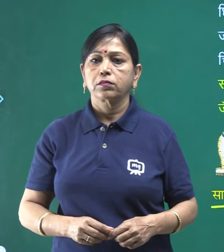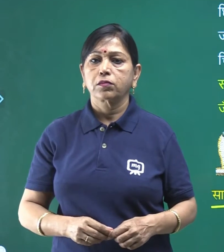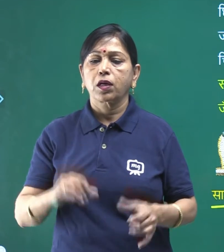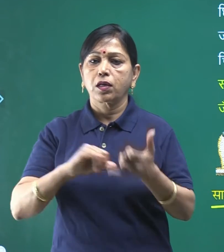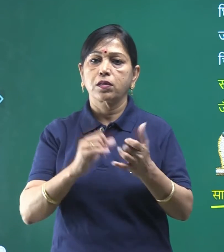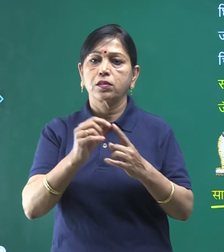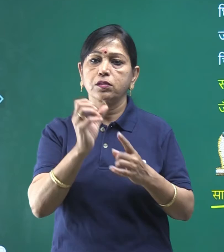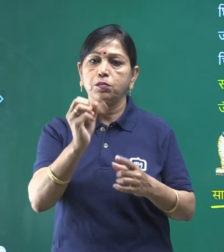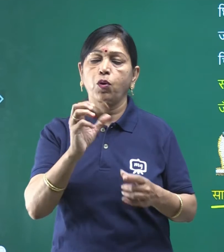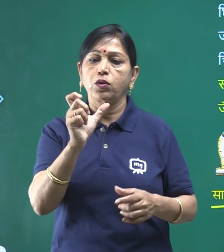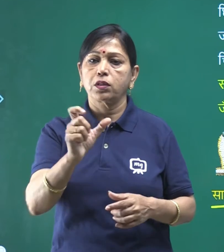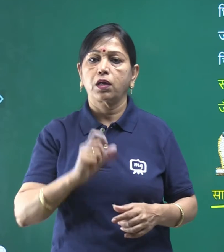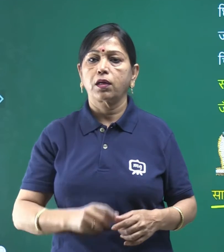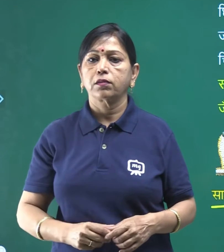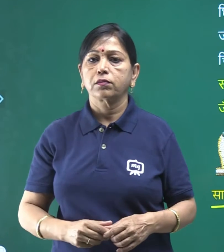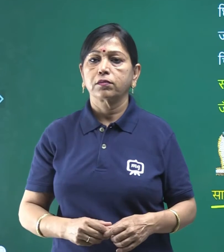स्पॉन्जिला,